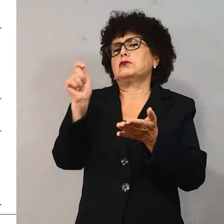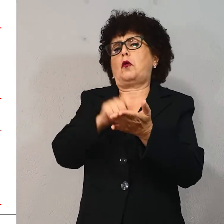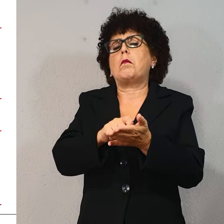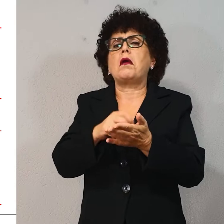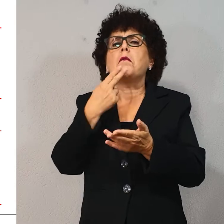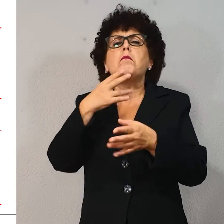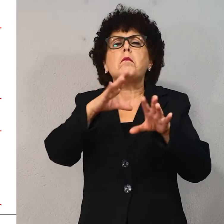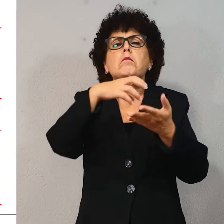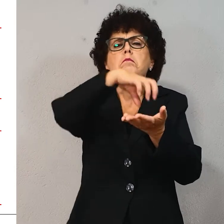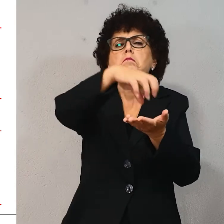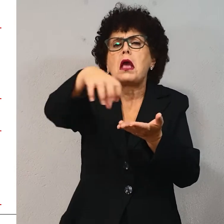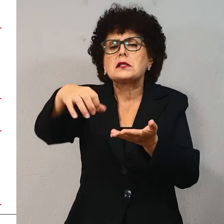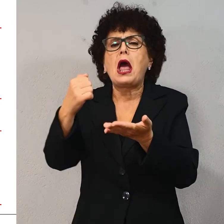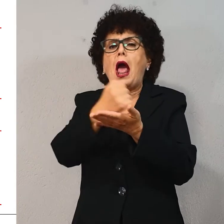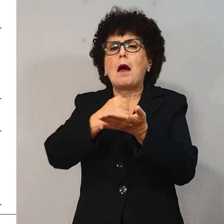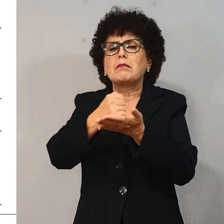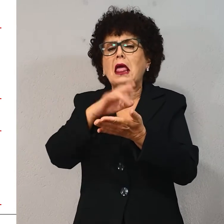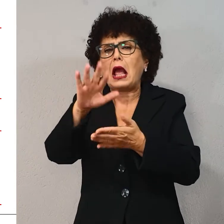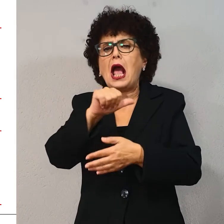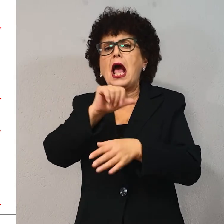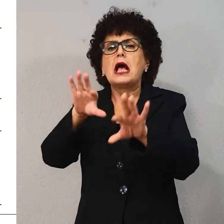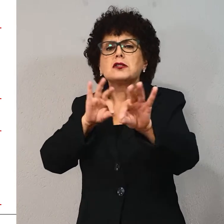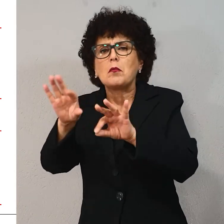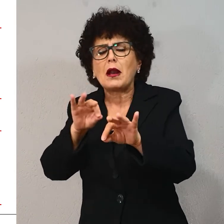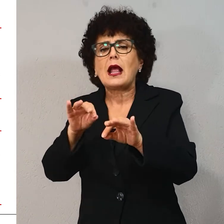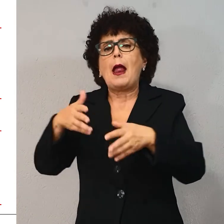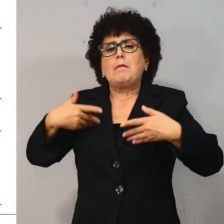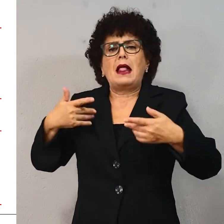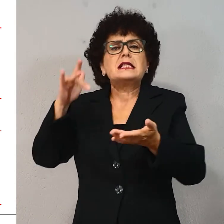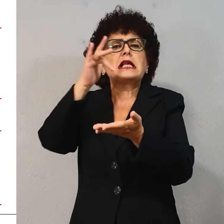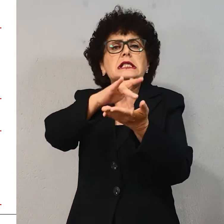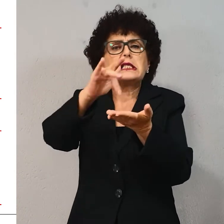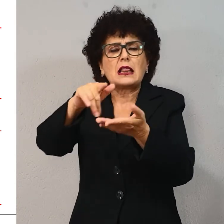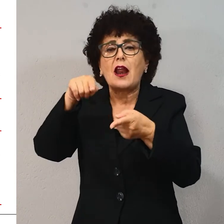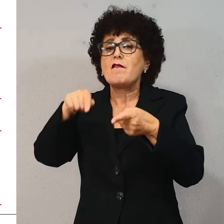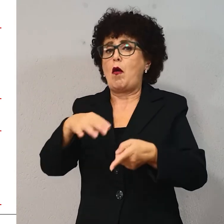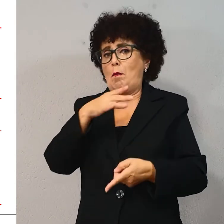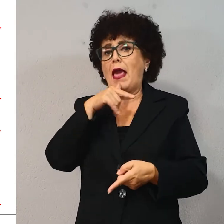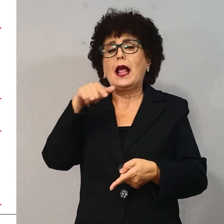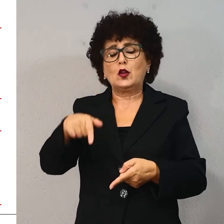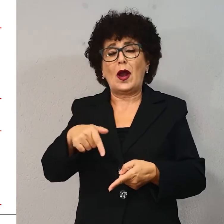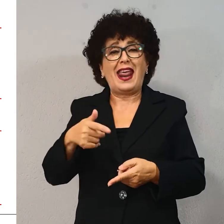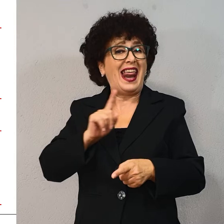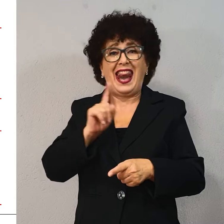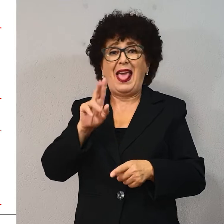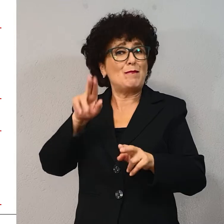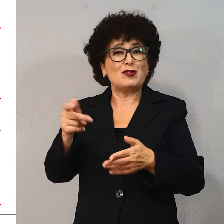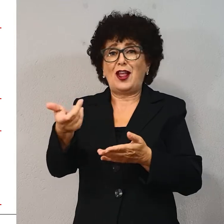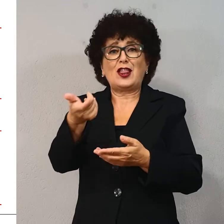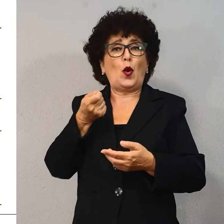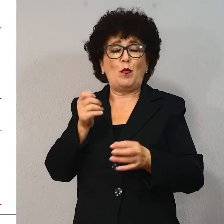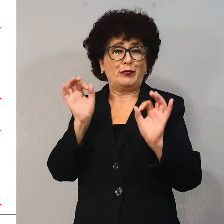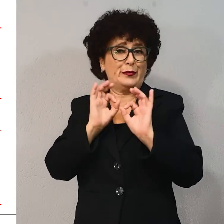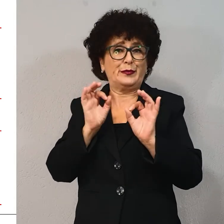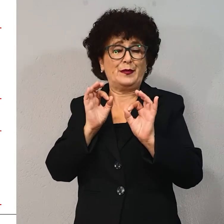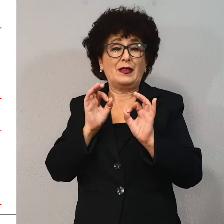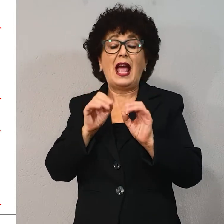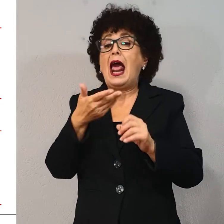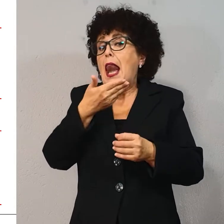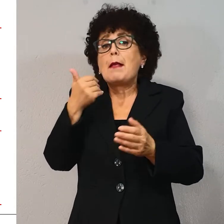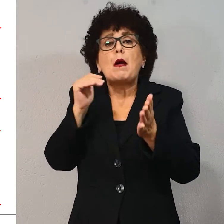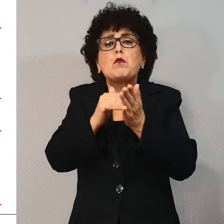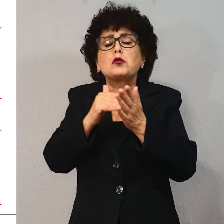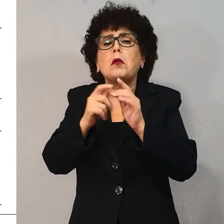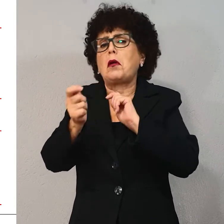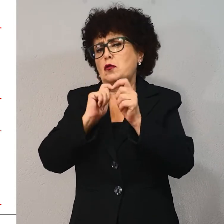многу места, во аптеки, маркети, младински центри. Во нашата земја не е достапен. Нема потреба